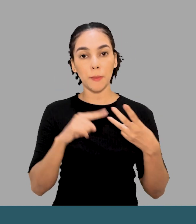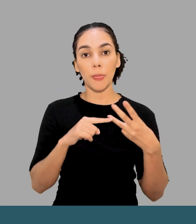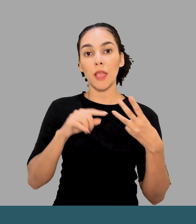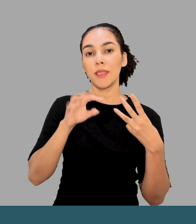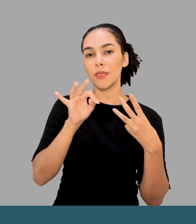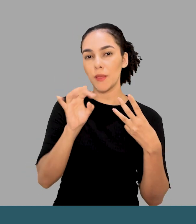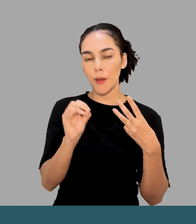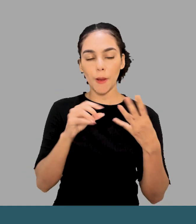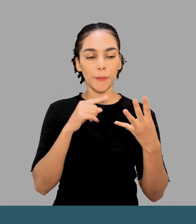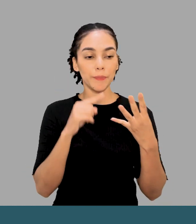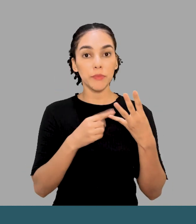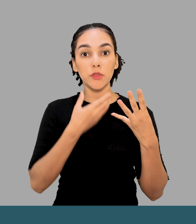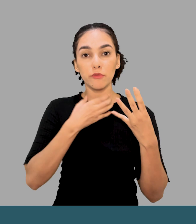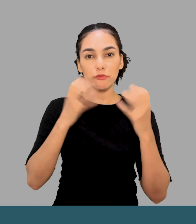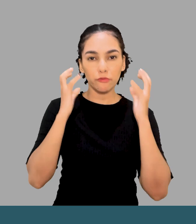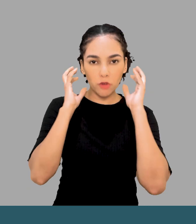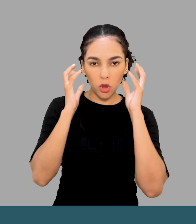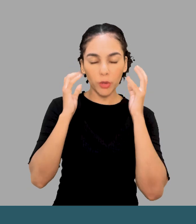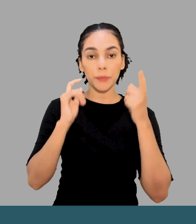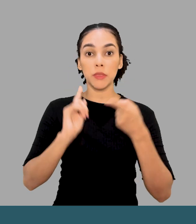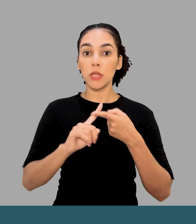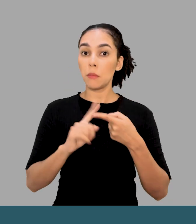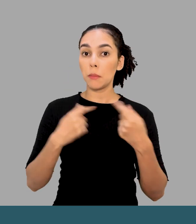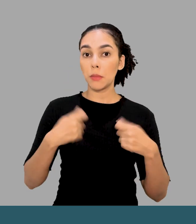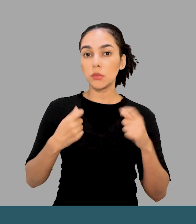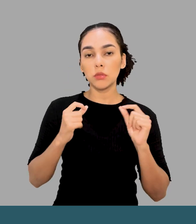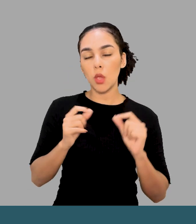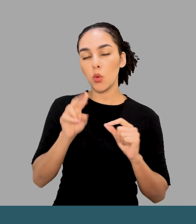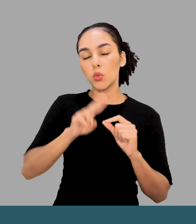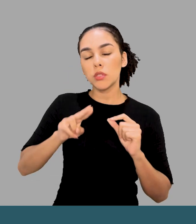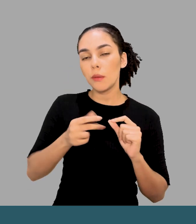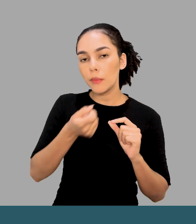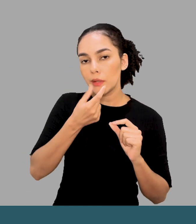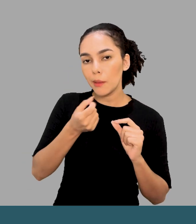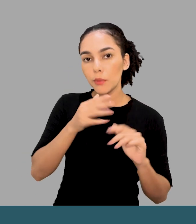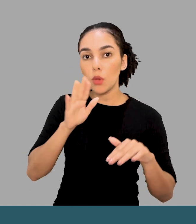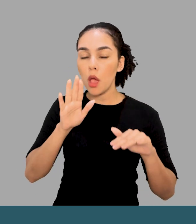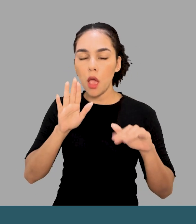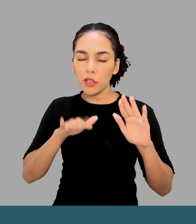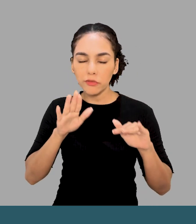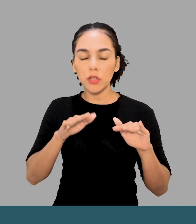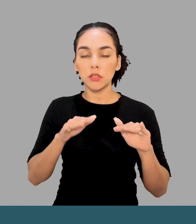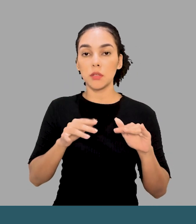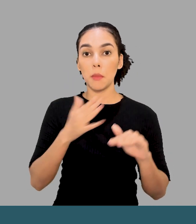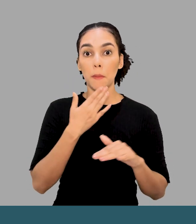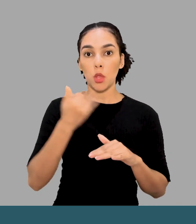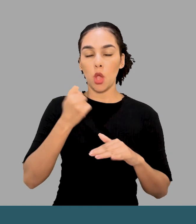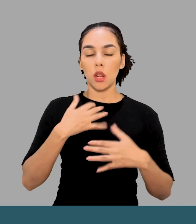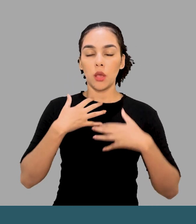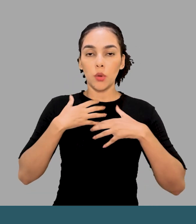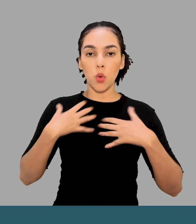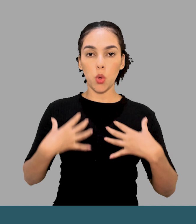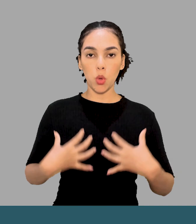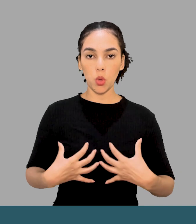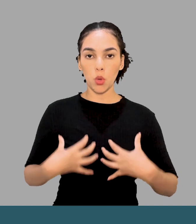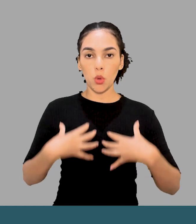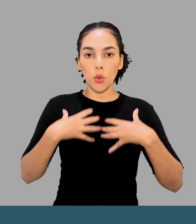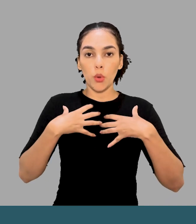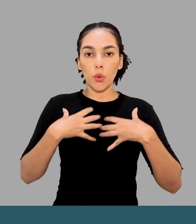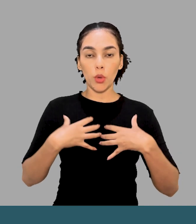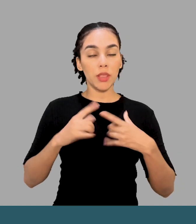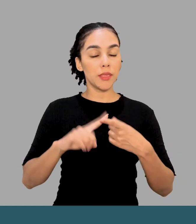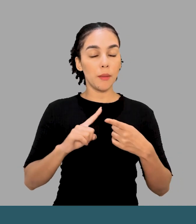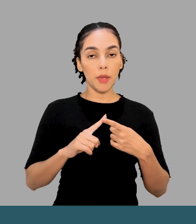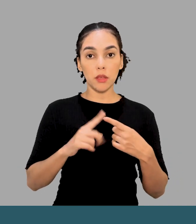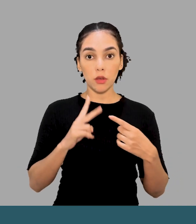fonoaudiologistas. E, em alguns casos, utilizam-se medicamentos para melhorar a função pulmonar e prolongar a força muscular. Perguntei para